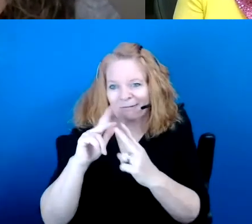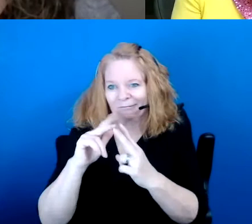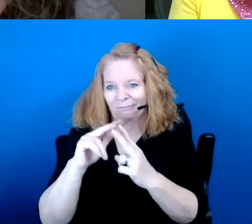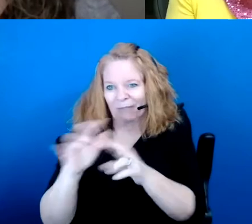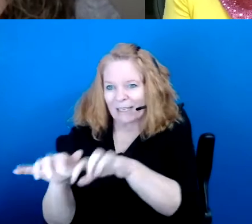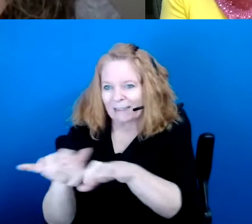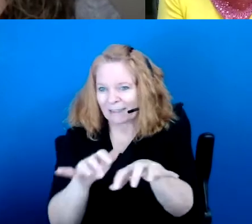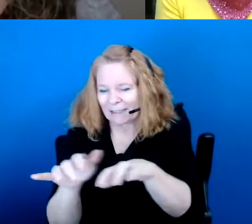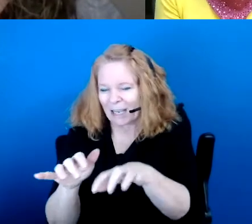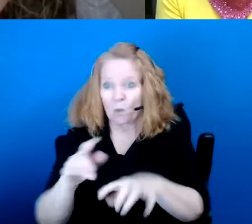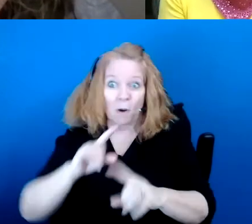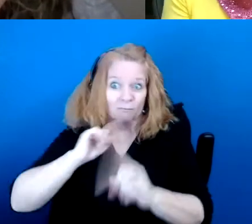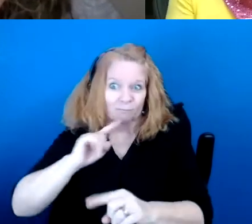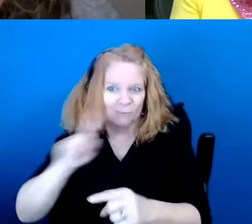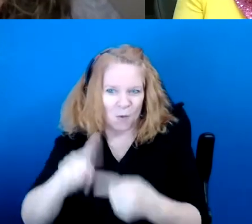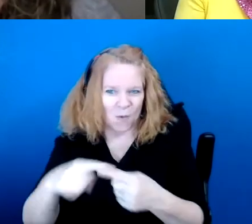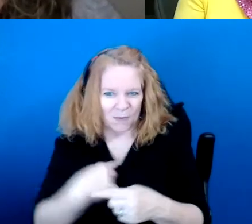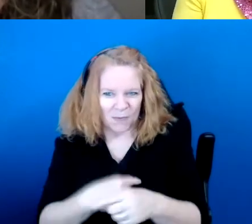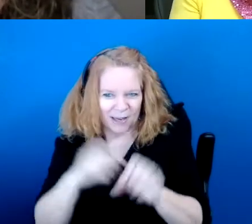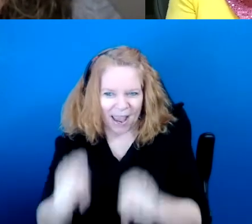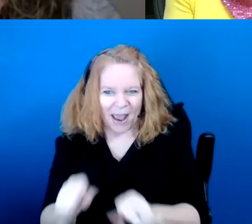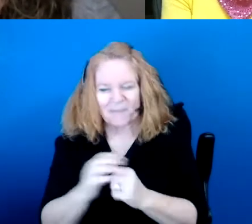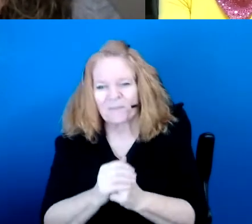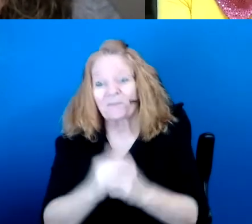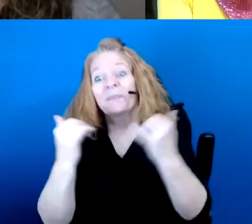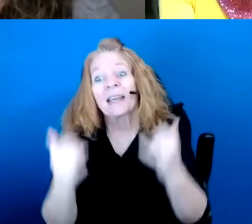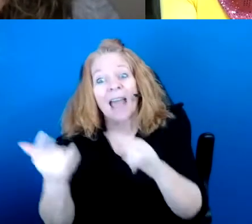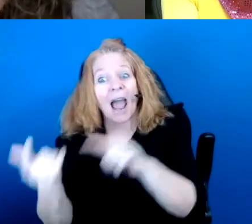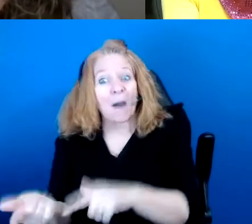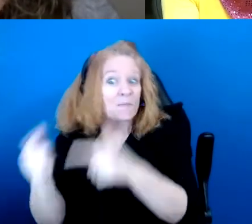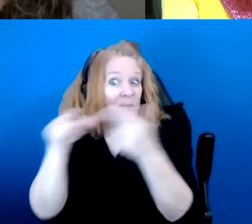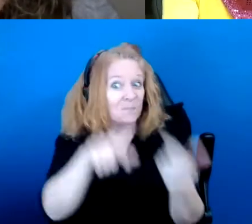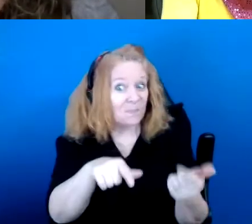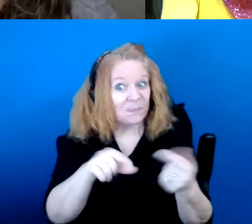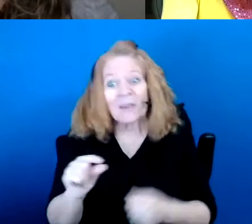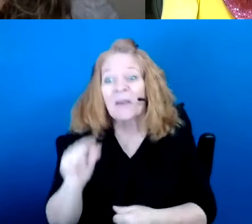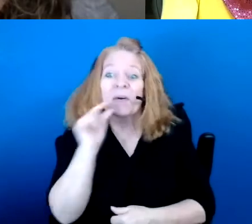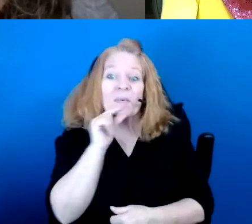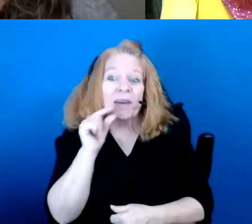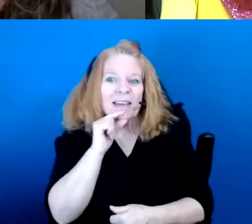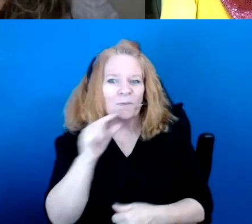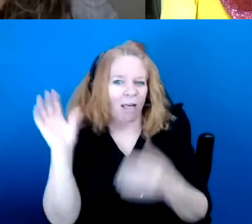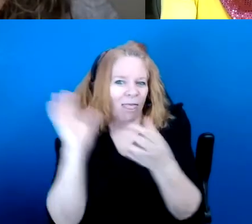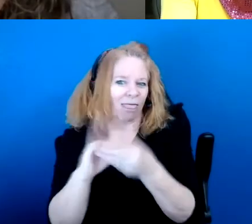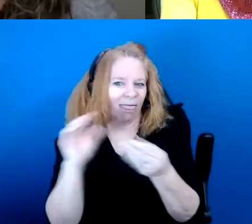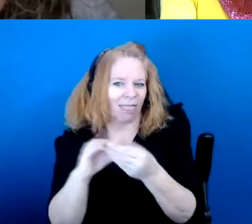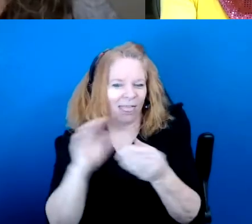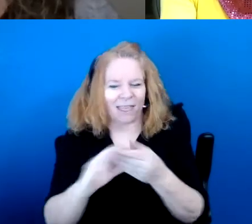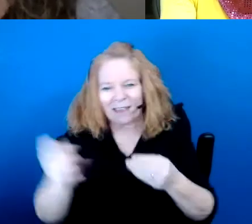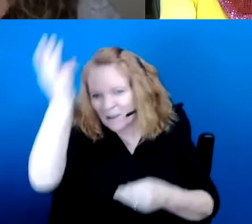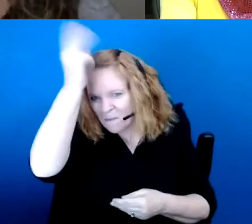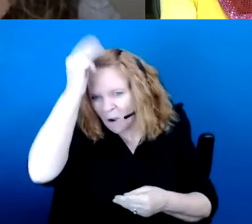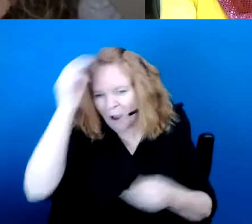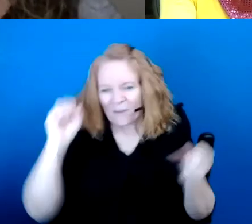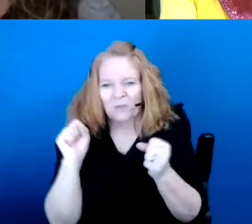chat y mantener su mensaje y trataremos de contestar lo pronto posible ahora sólo pasamos